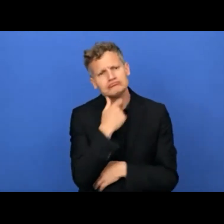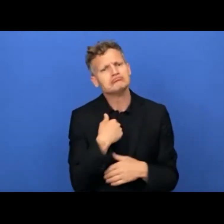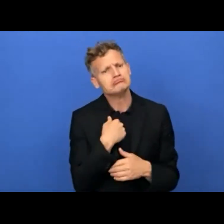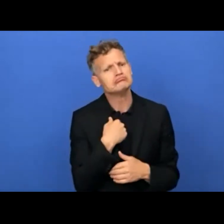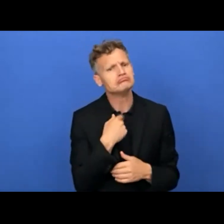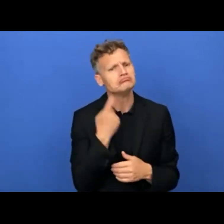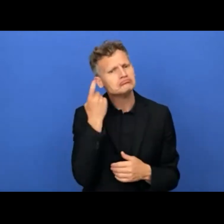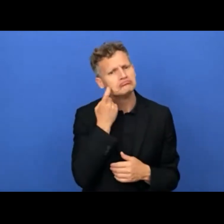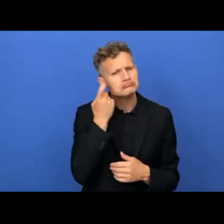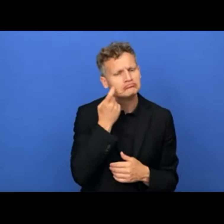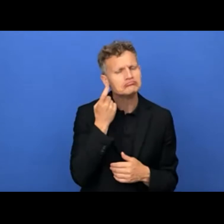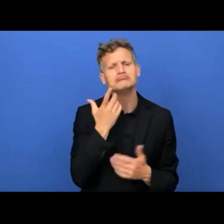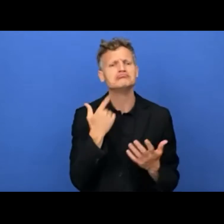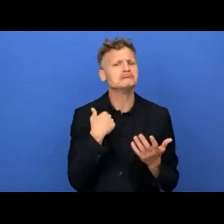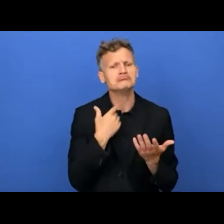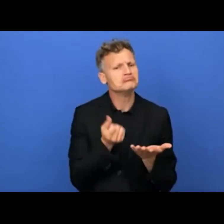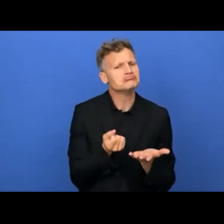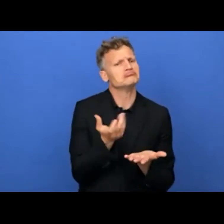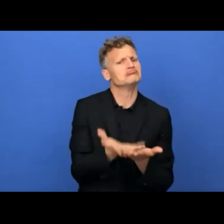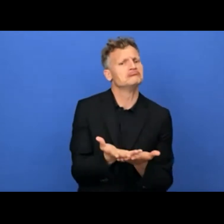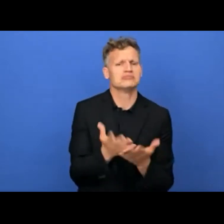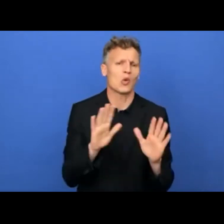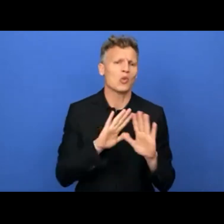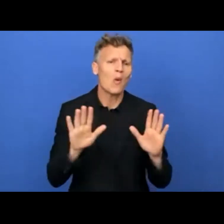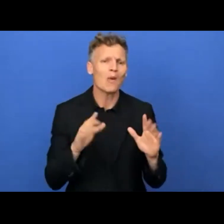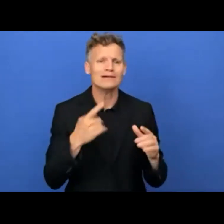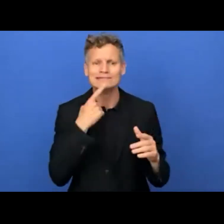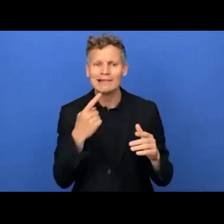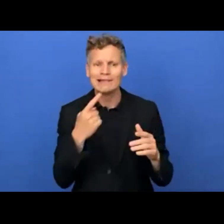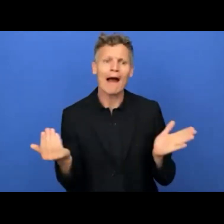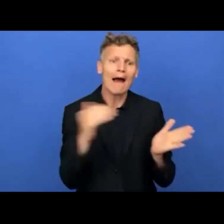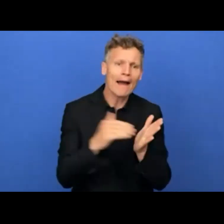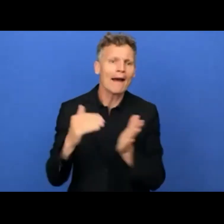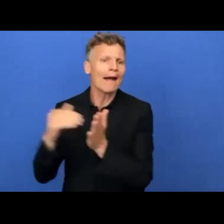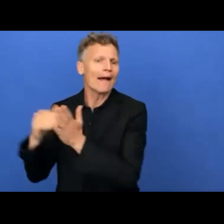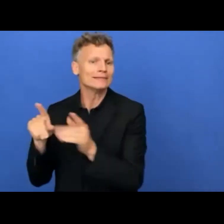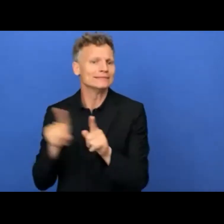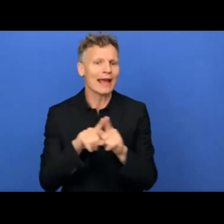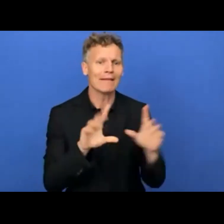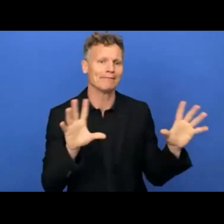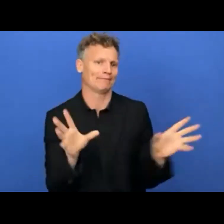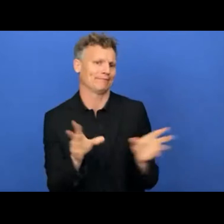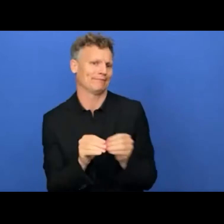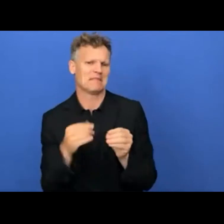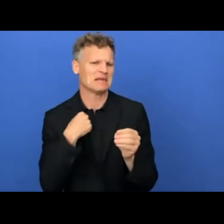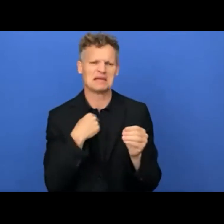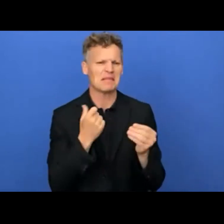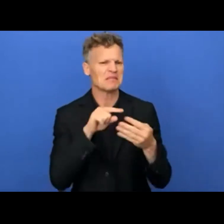quelques éléments de réflexion qui me sont venus en écoutant tout